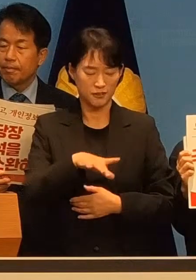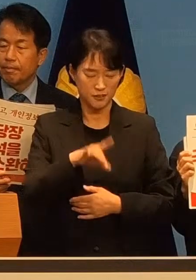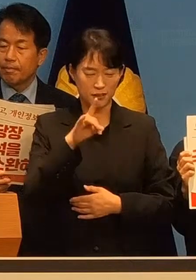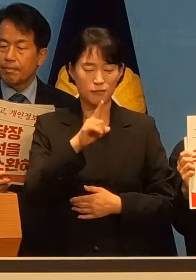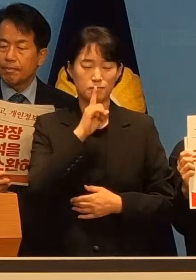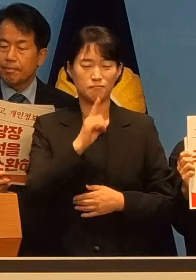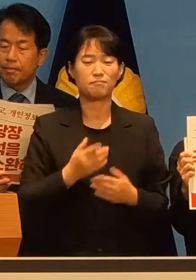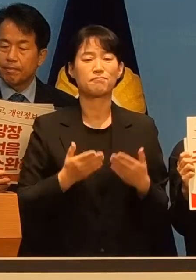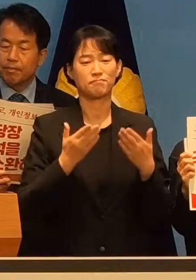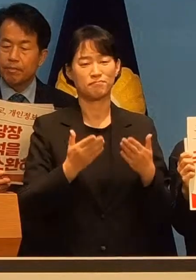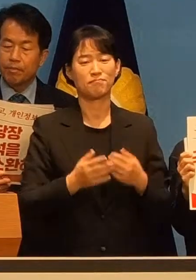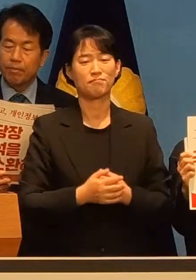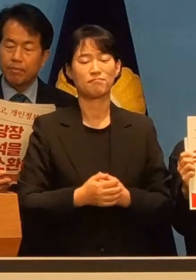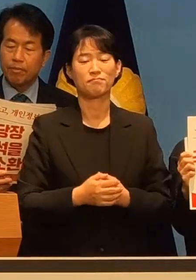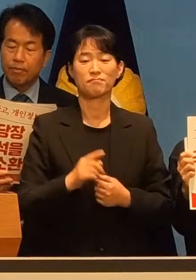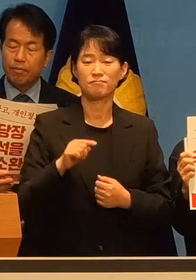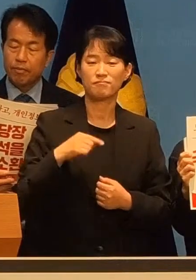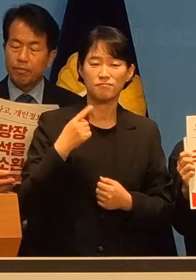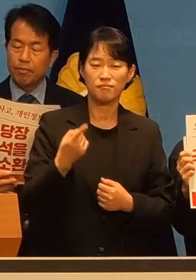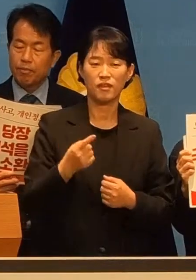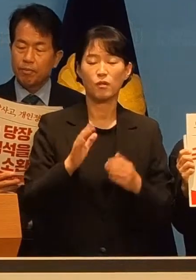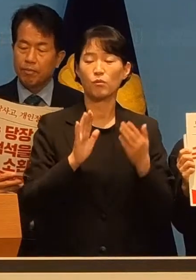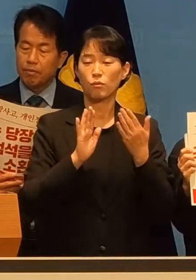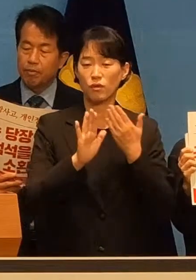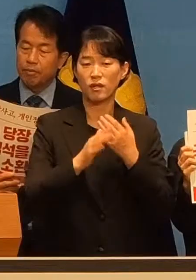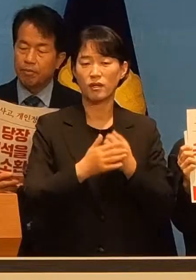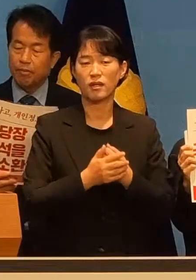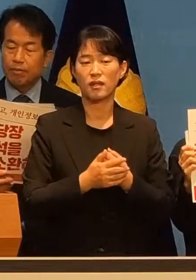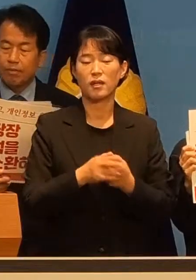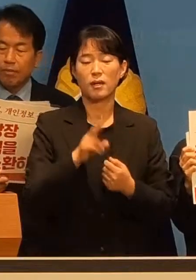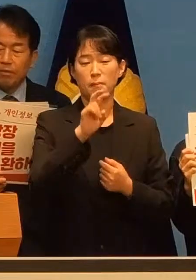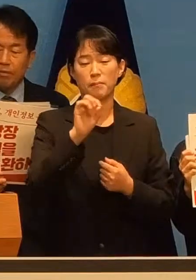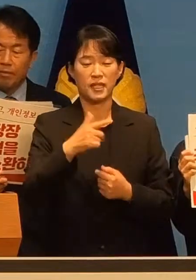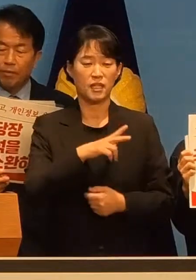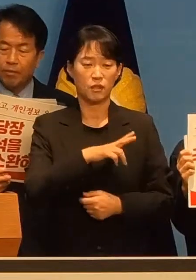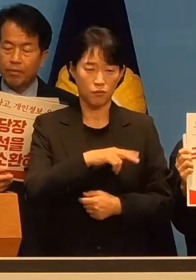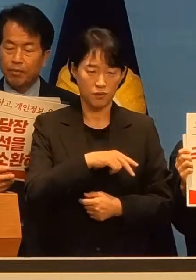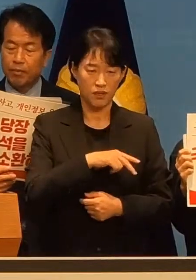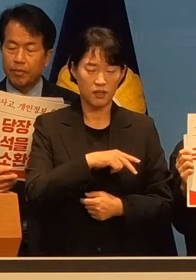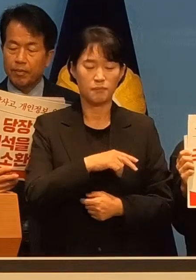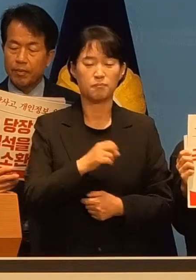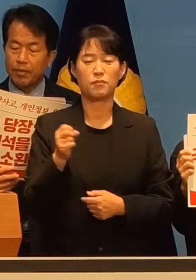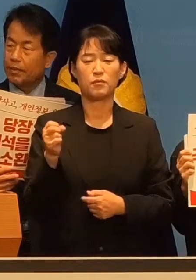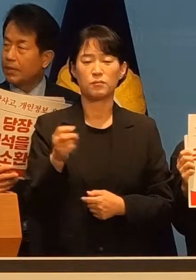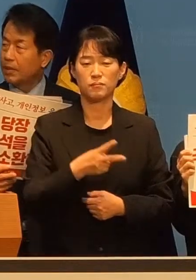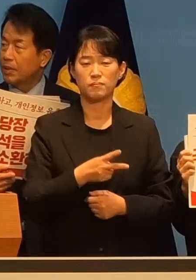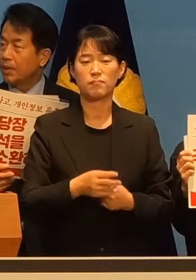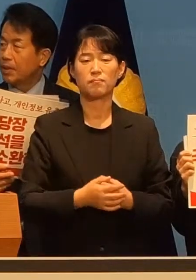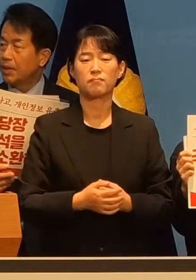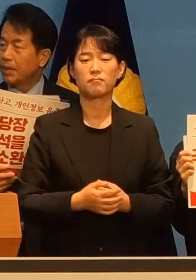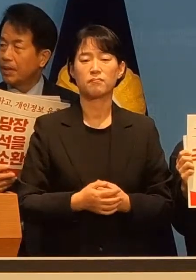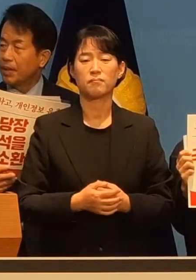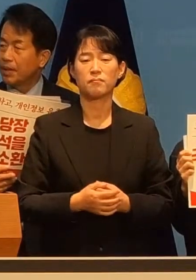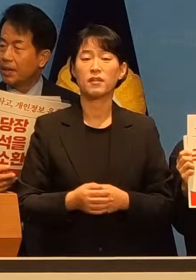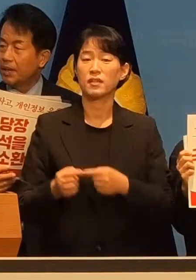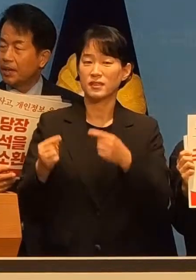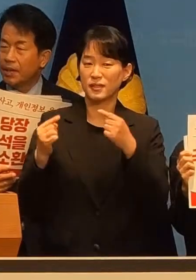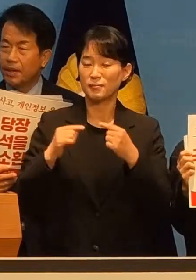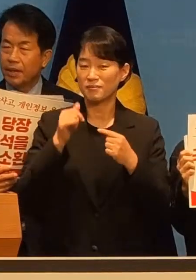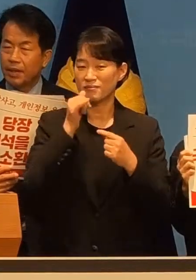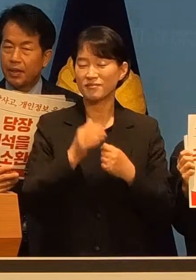먼저 말씀을 해주시고 그 이후에 민병덕 을지로위원회 위원장님 그리고 좀